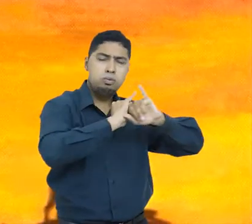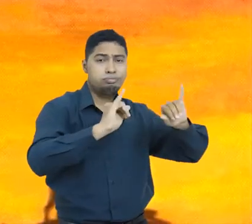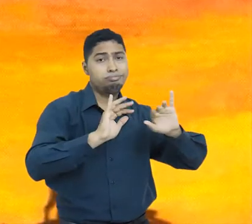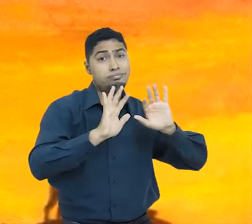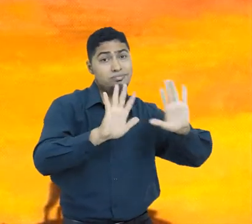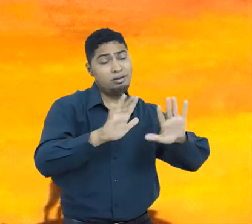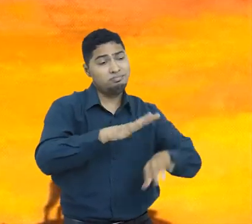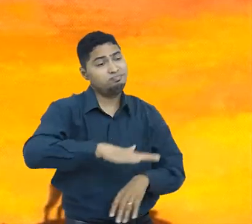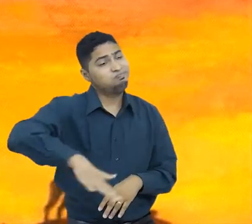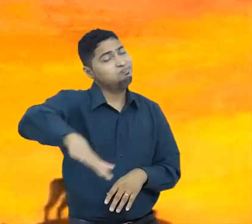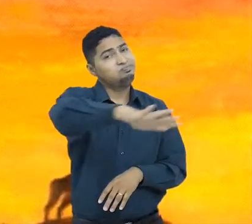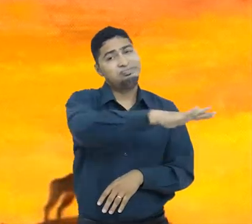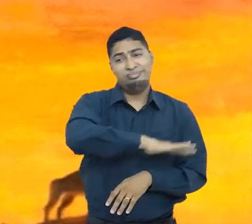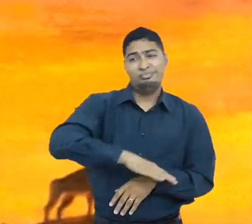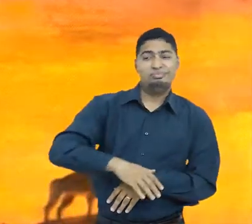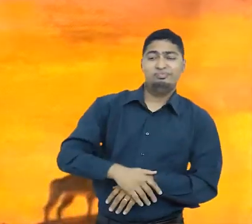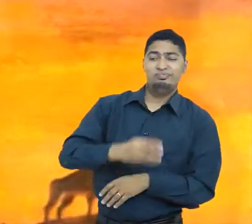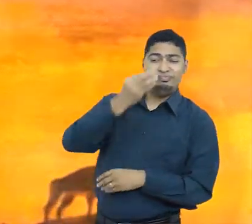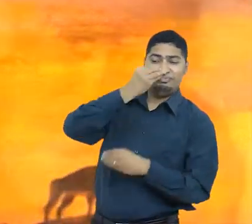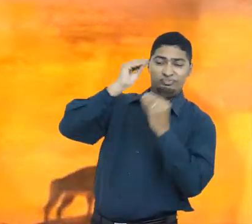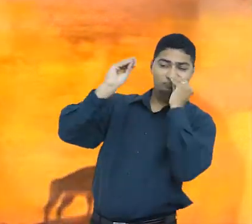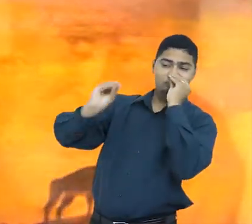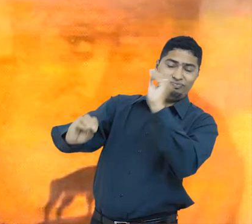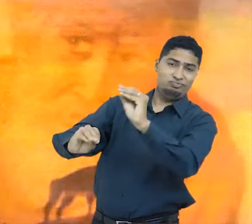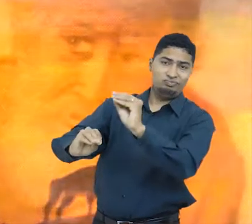infelizmente, todo mundo zombava de Noé.